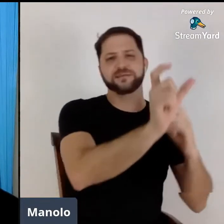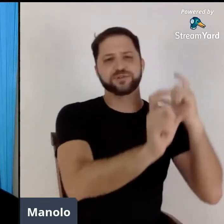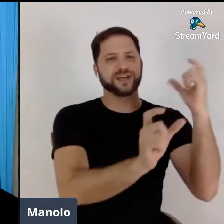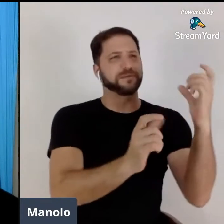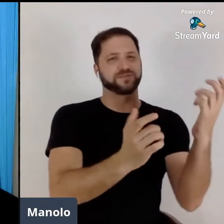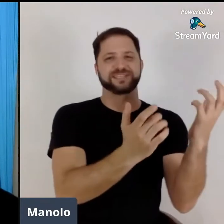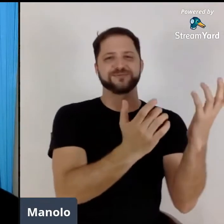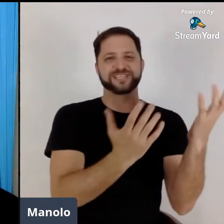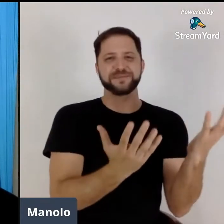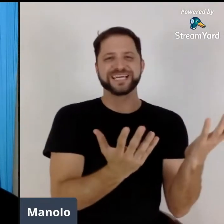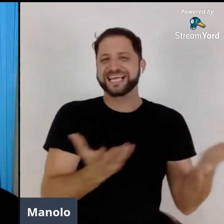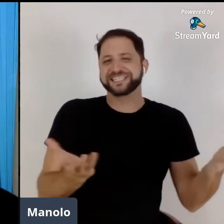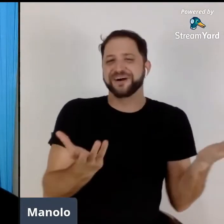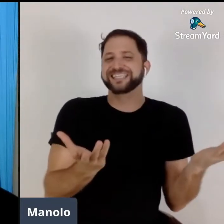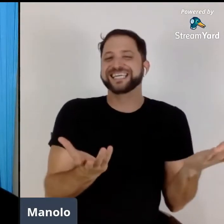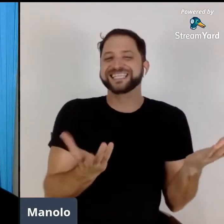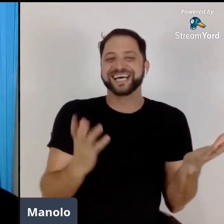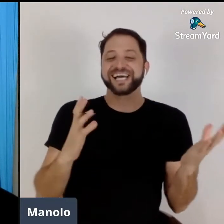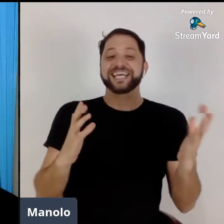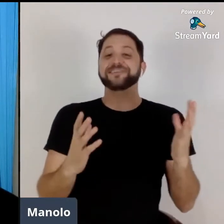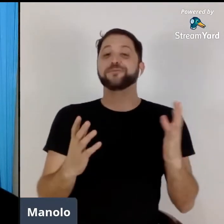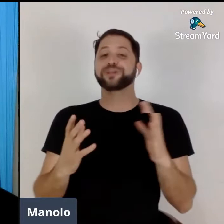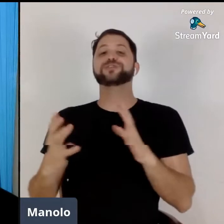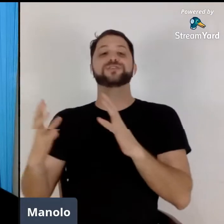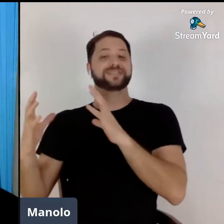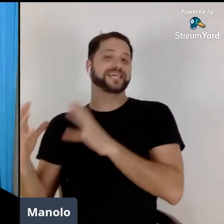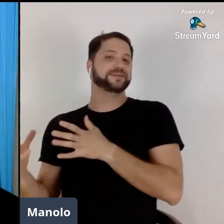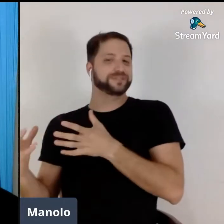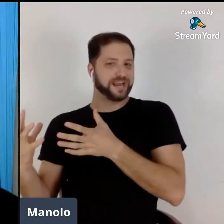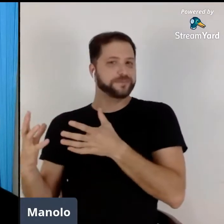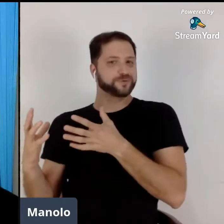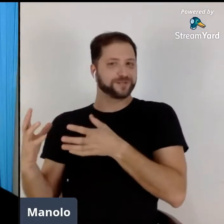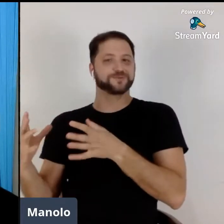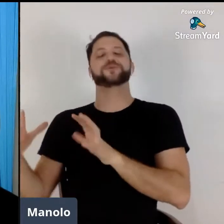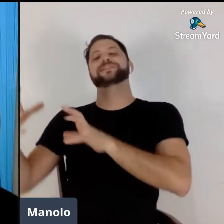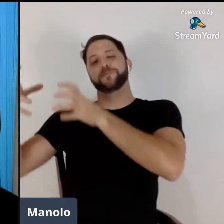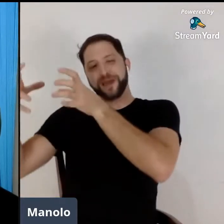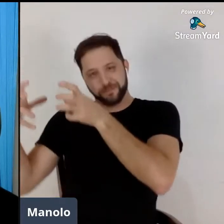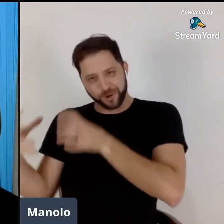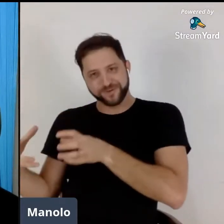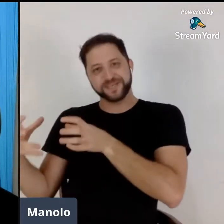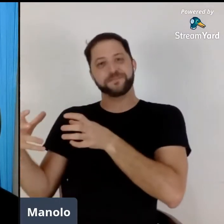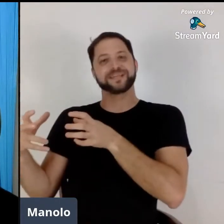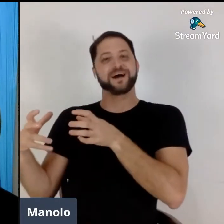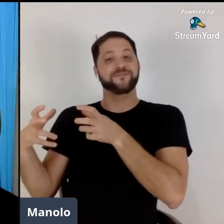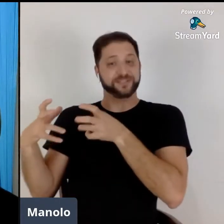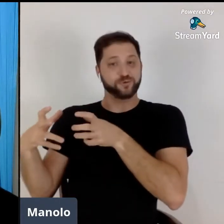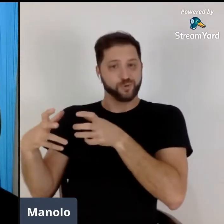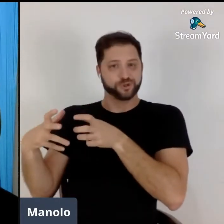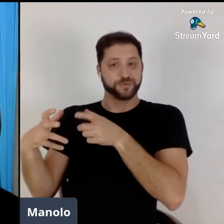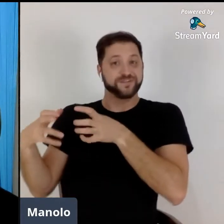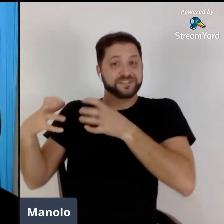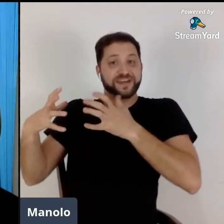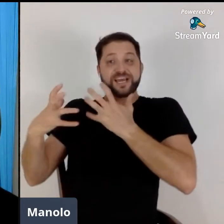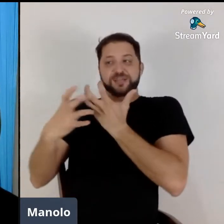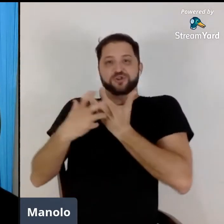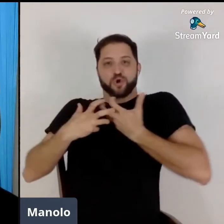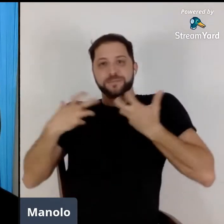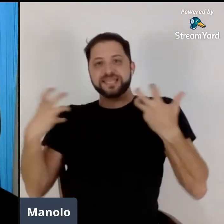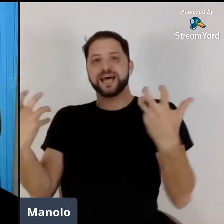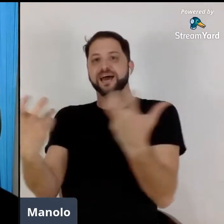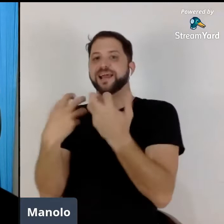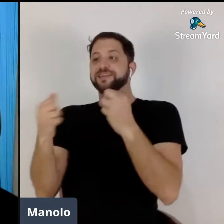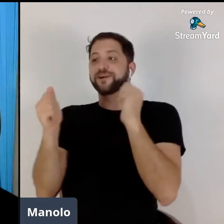inglês, termos, tá? Mas você não sabe inglês, não adianta. Então, por isso, se você quer ser um intérprete, um tradutor, também é bom que você aprenda, faça um curso, porque você